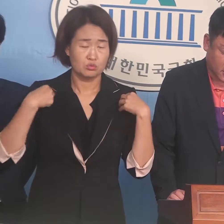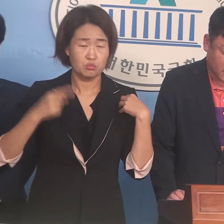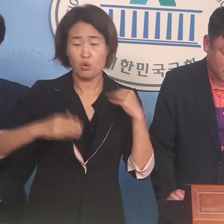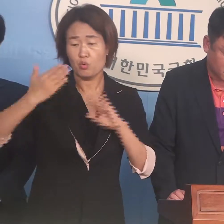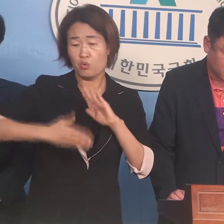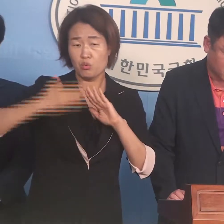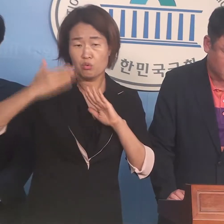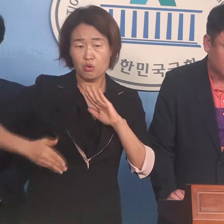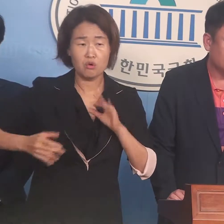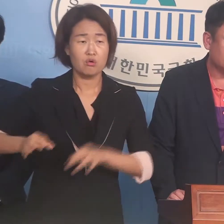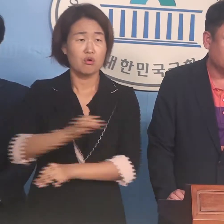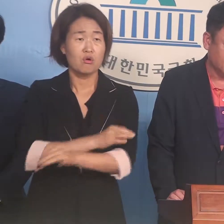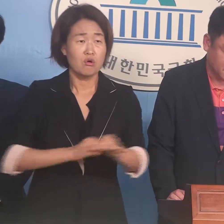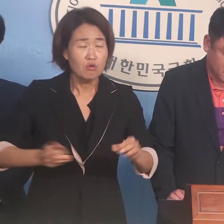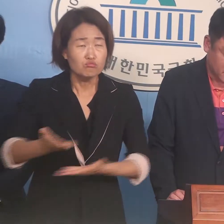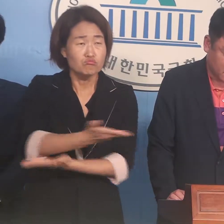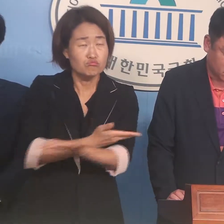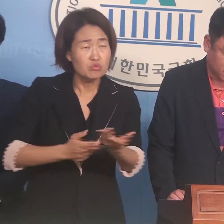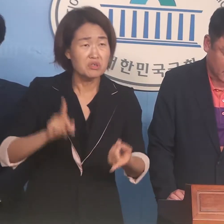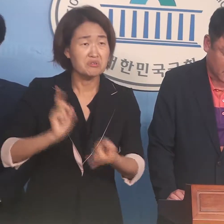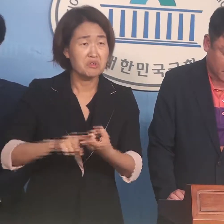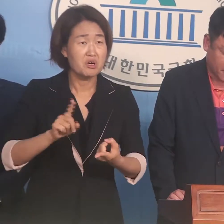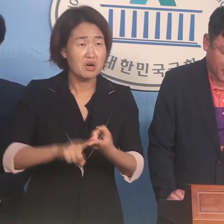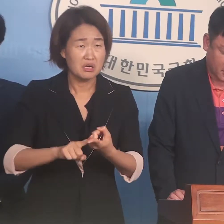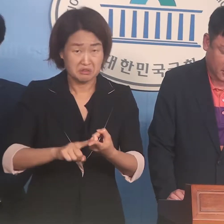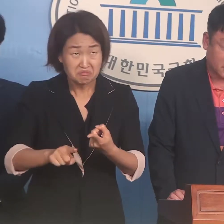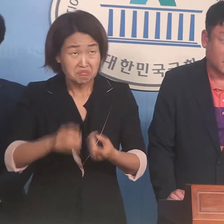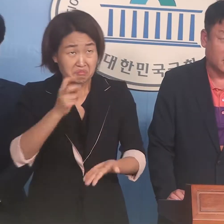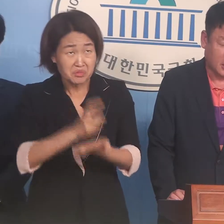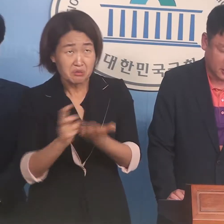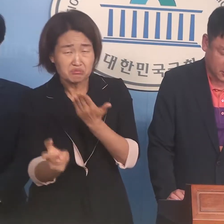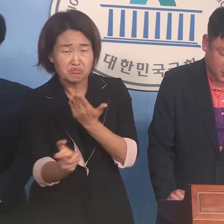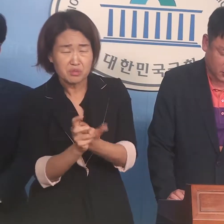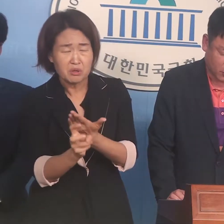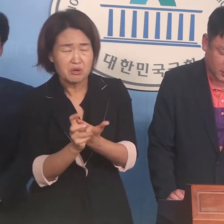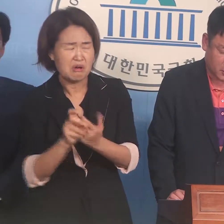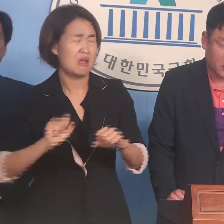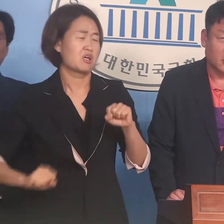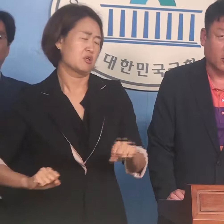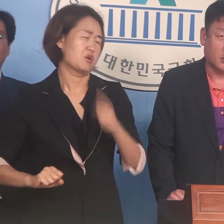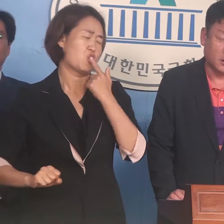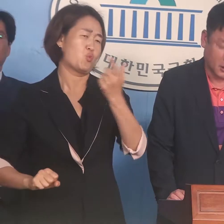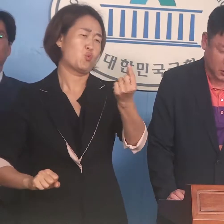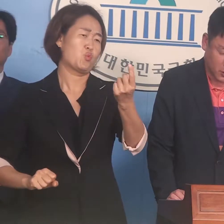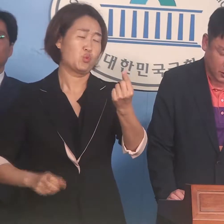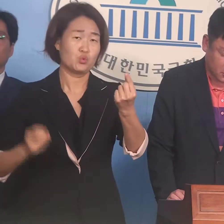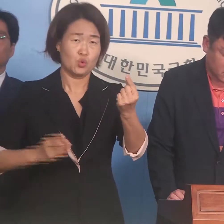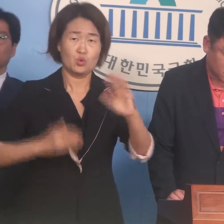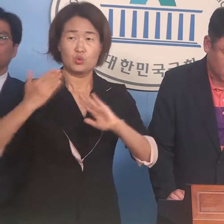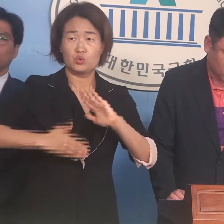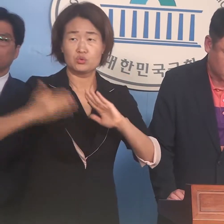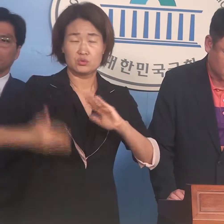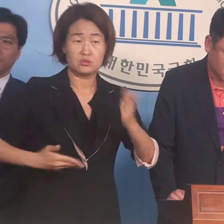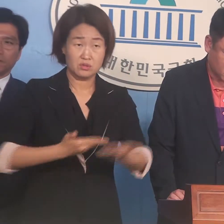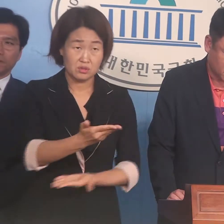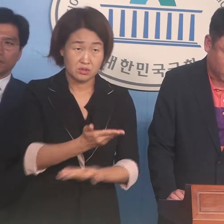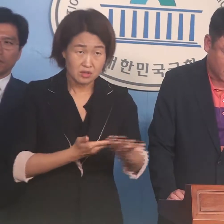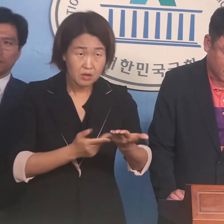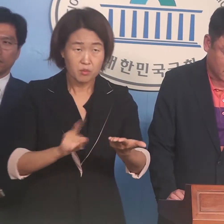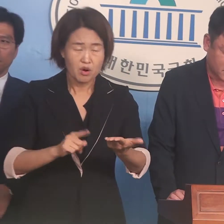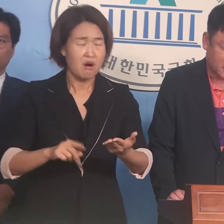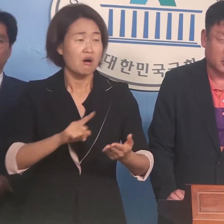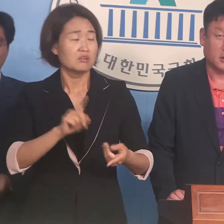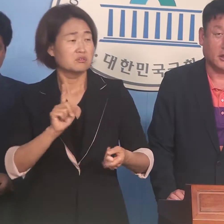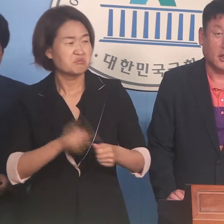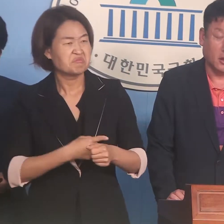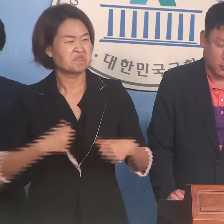대한 역행하는 것이며 재벌 갑질이 아닐 수 없다. 이러한 일련의 사태를 보면 공정거래위원회는 공정경제를